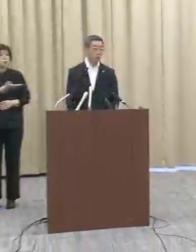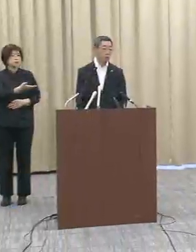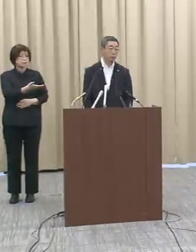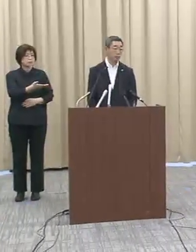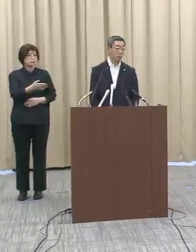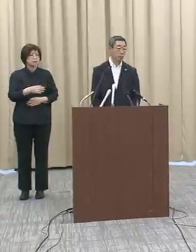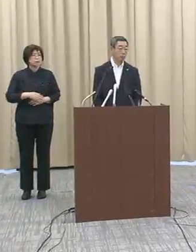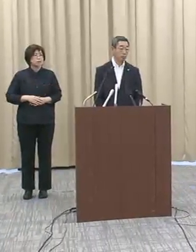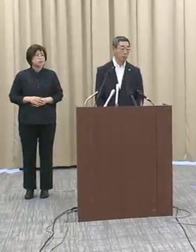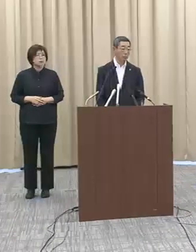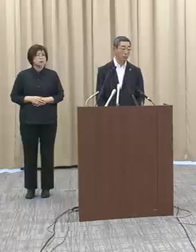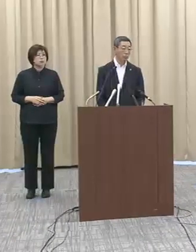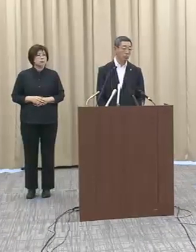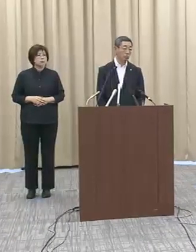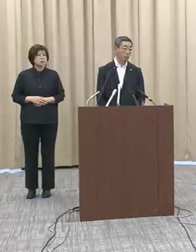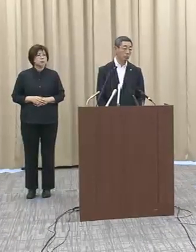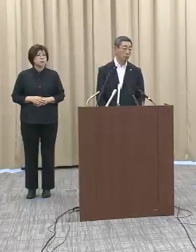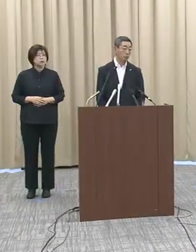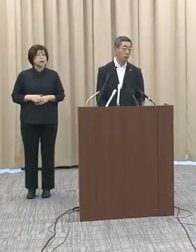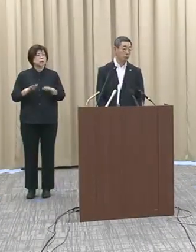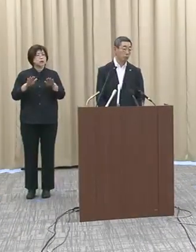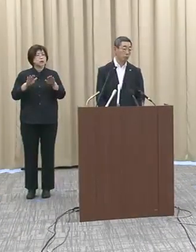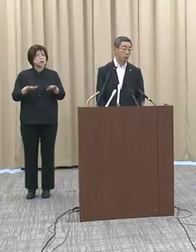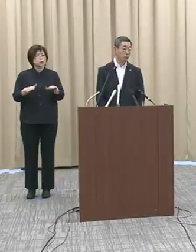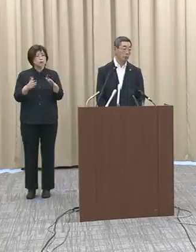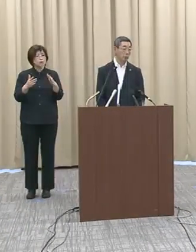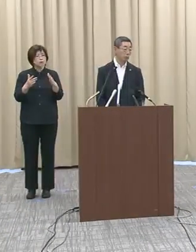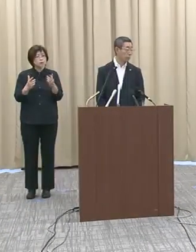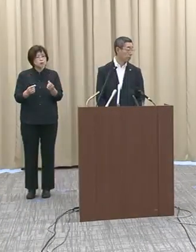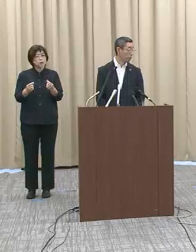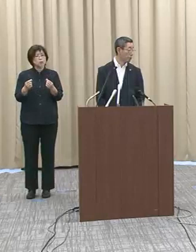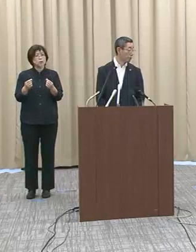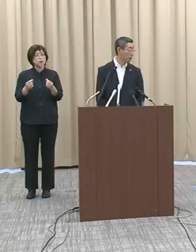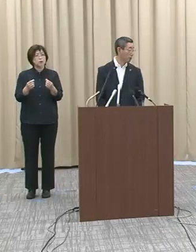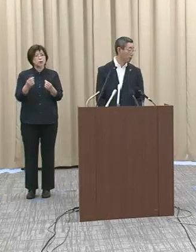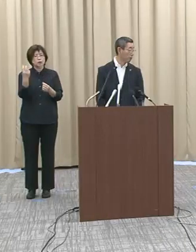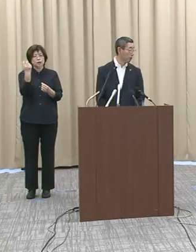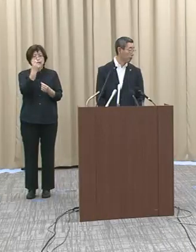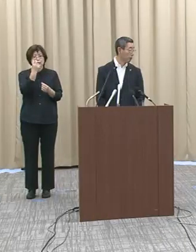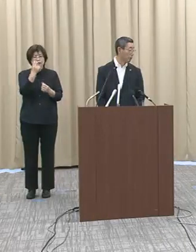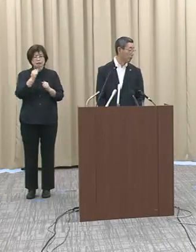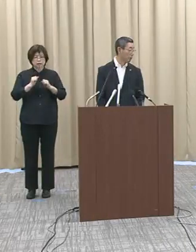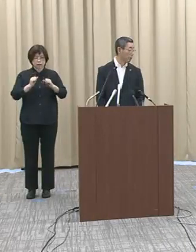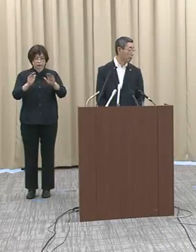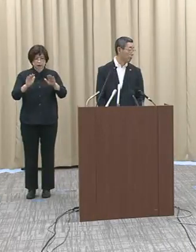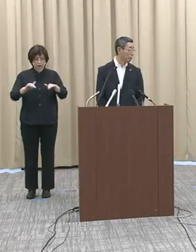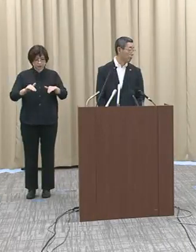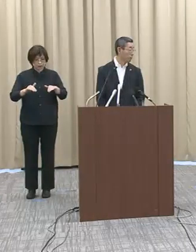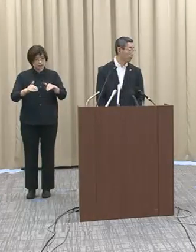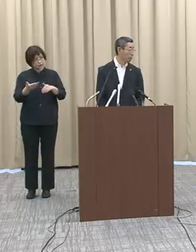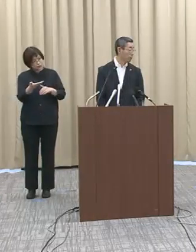今日新たにまた確認されているということはないんですよね。その1日1回の確認で 今